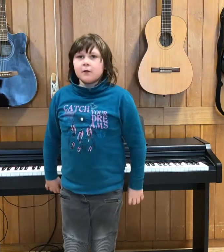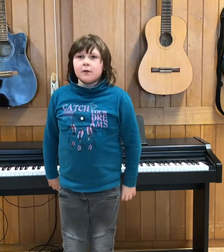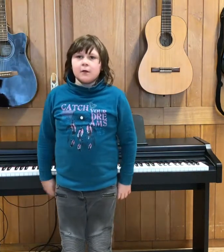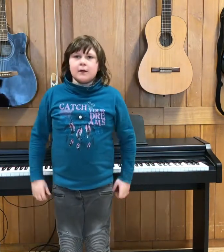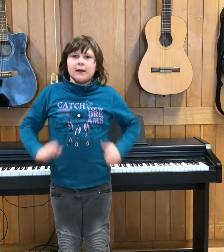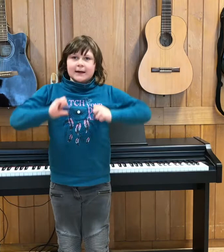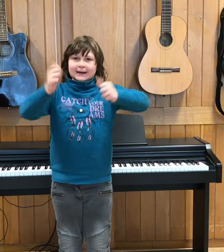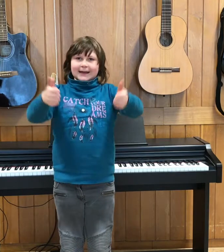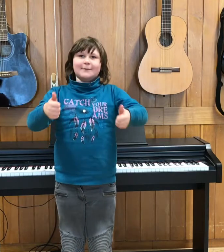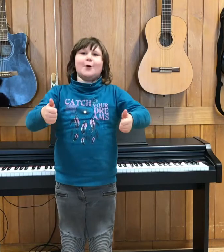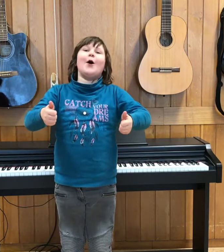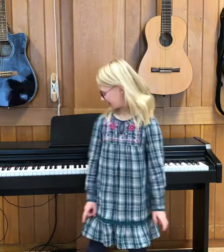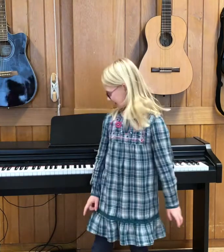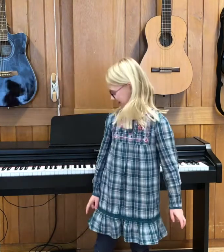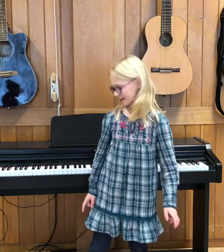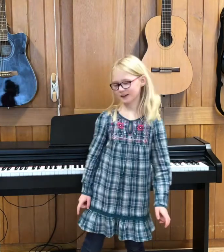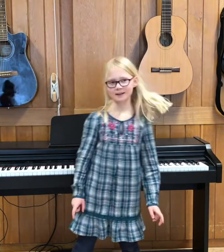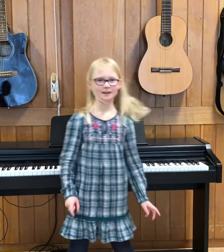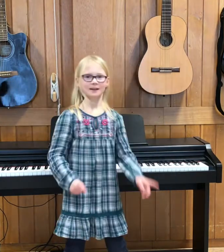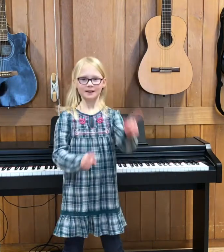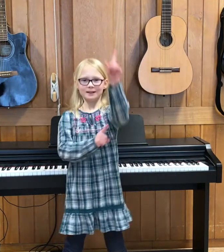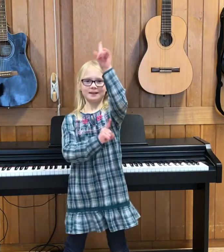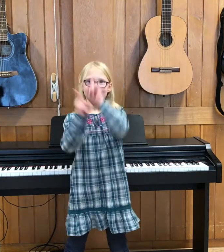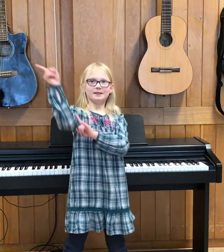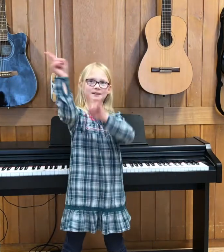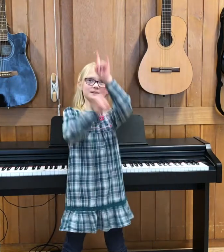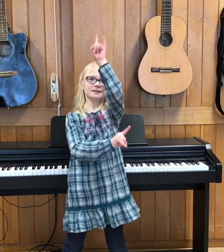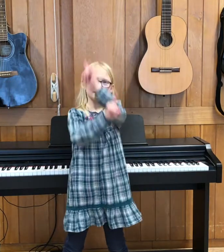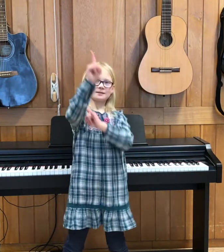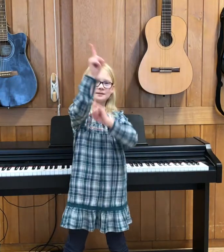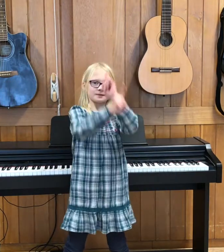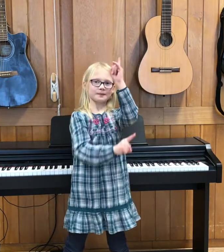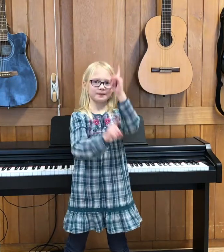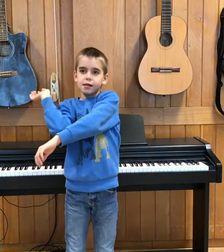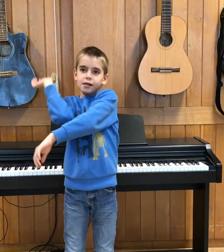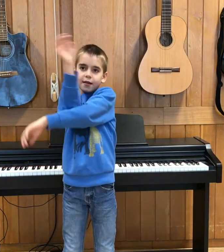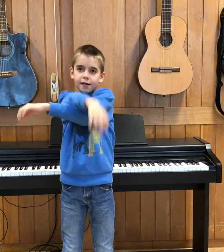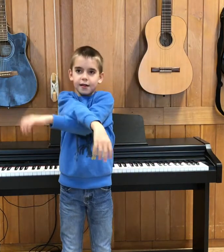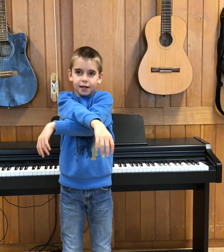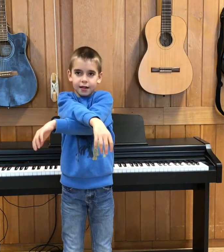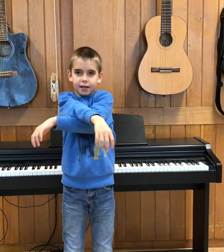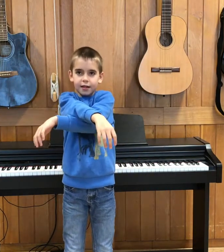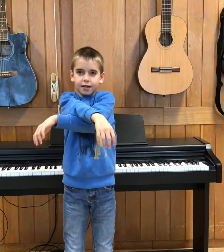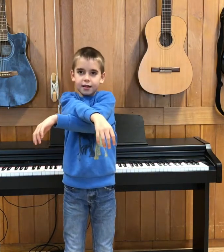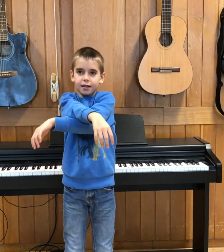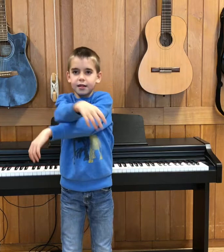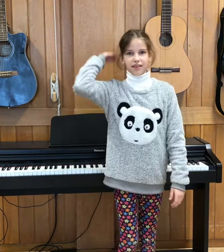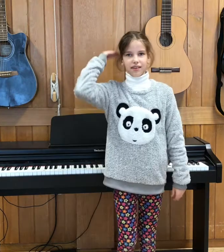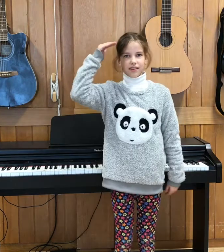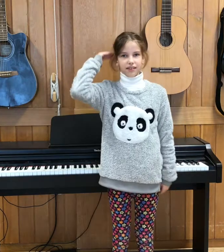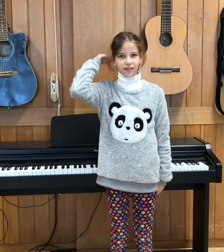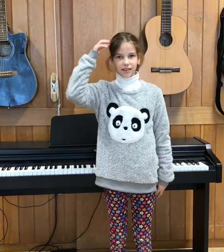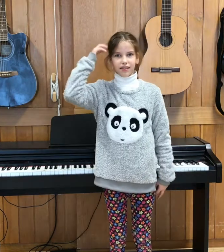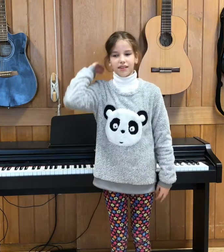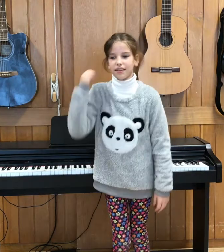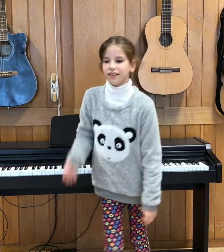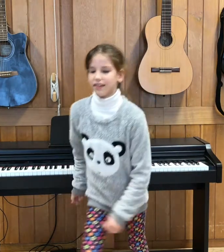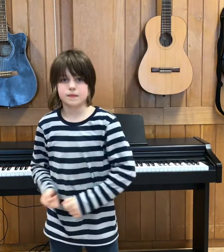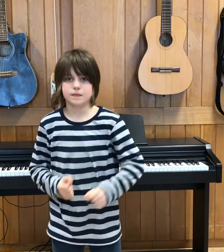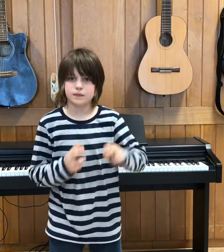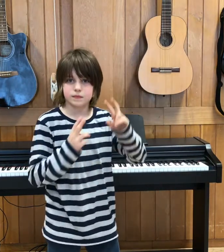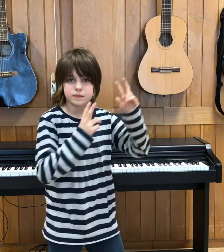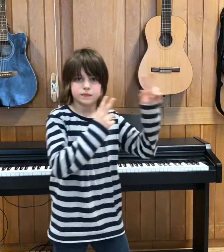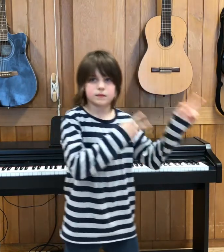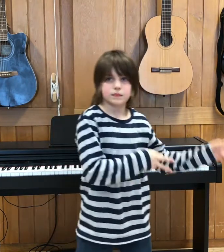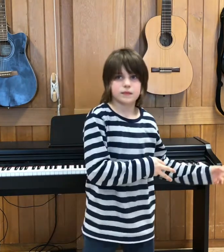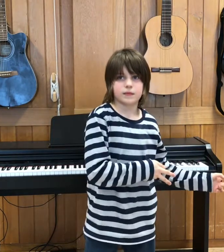Und leben wie ein Feuerwerk Und alles ist so schnell vorbei Asche